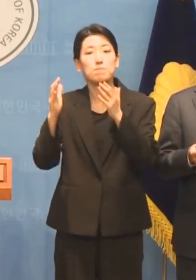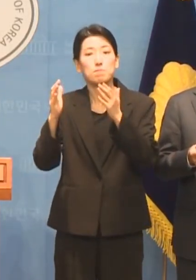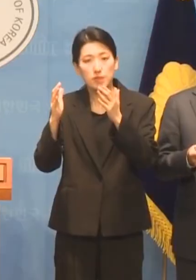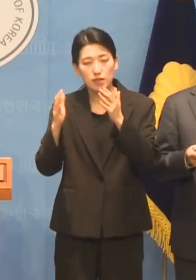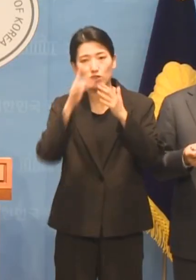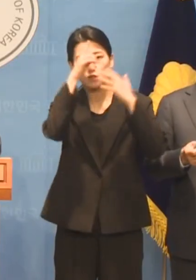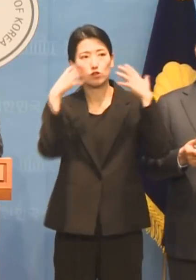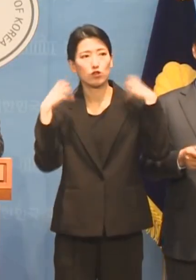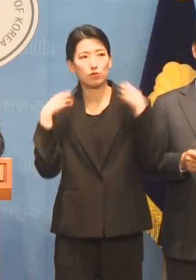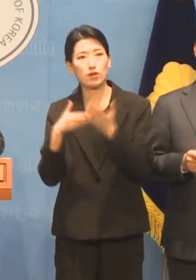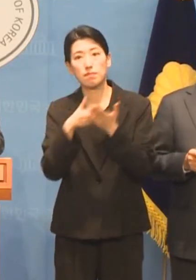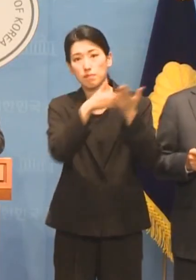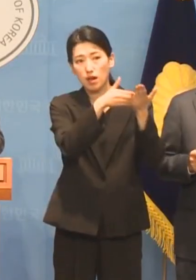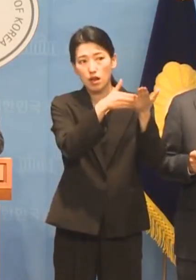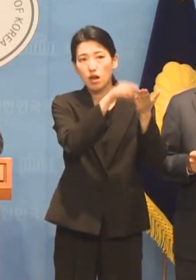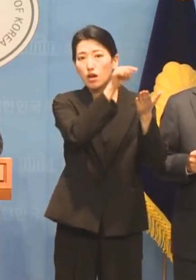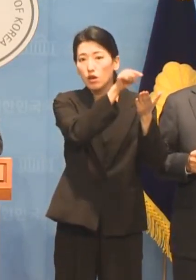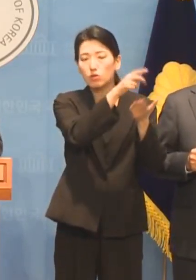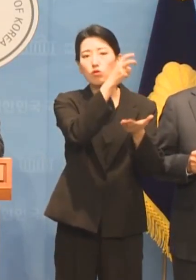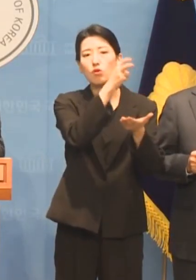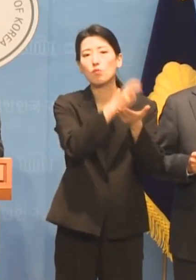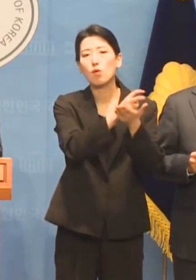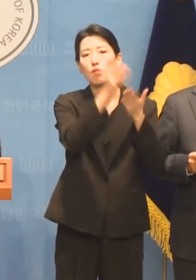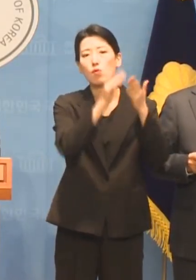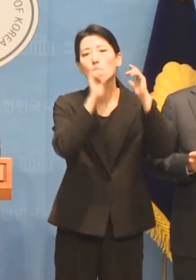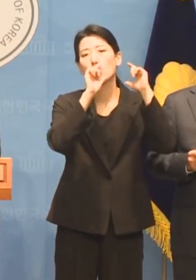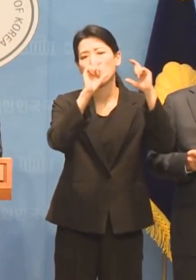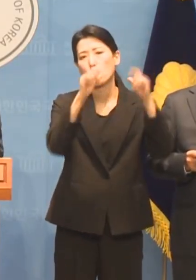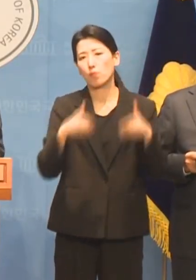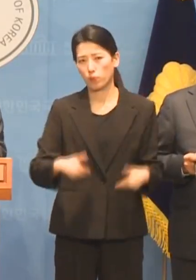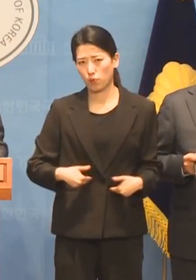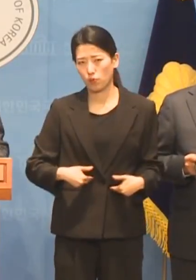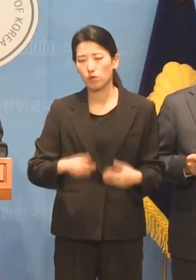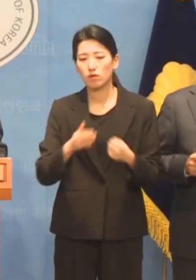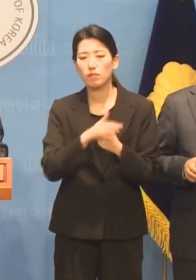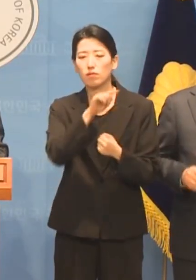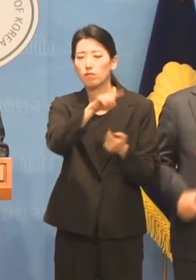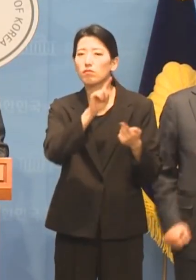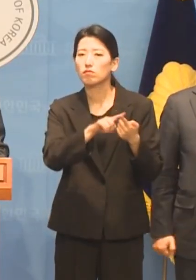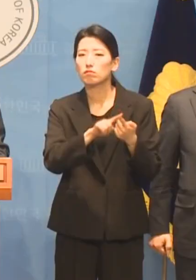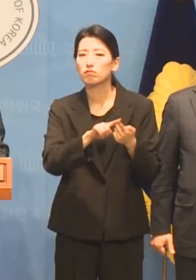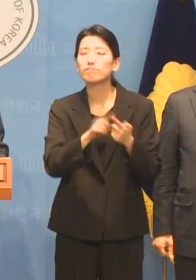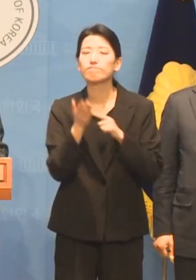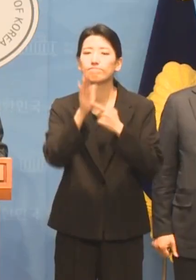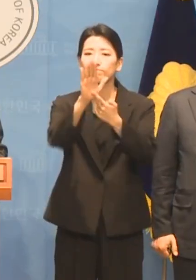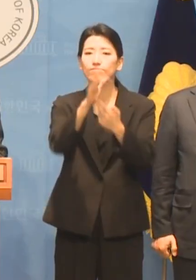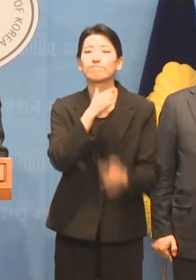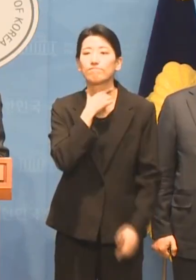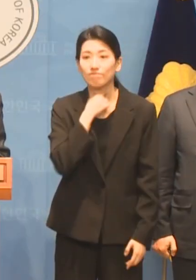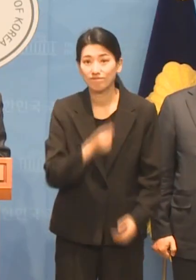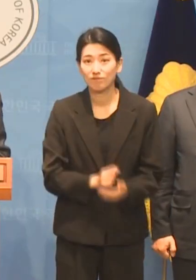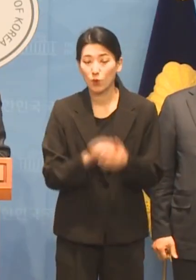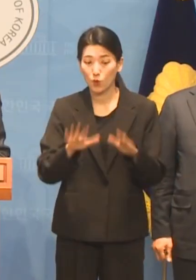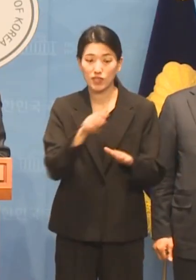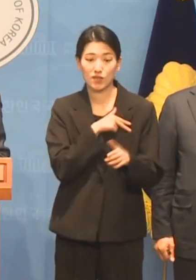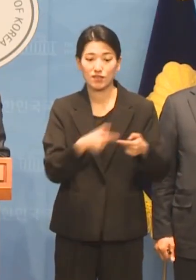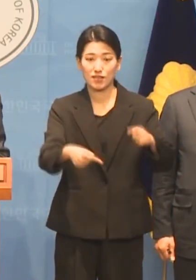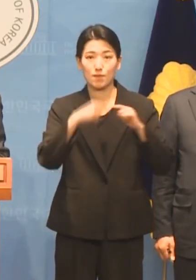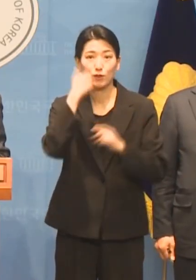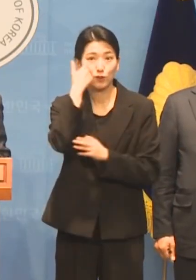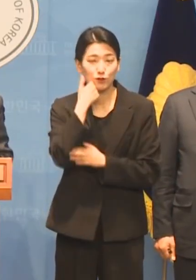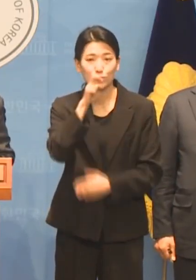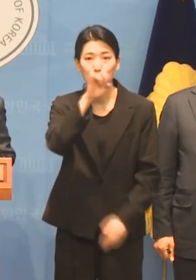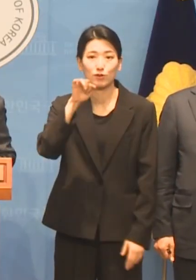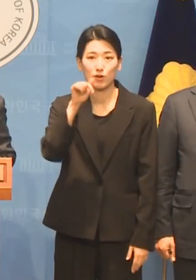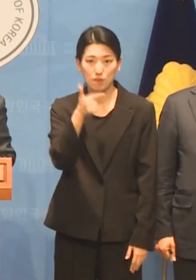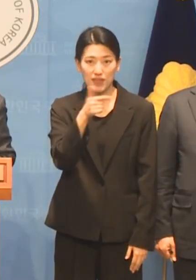이송되는데 이와 관련해서 의견을 말씀드리기 위해서 이 자리에 함께했습니다. 먼저 함께해주신 분들 말씀드리겠습니다.